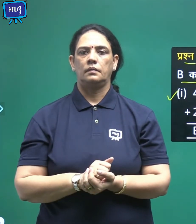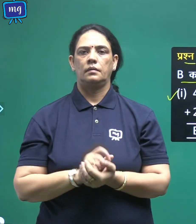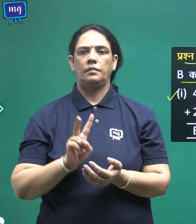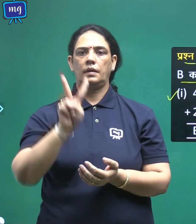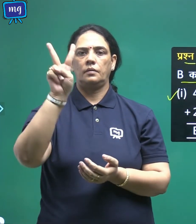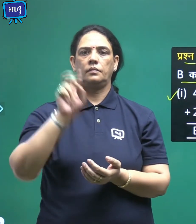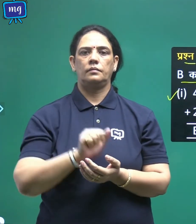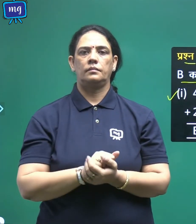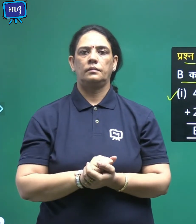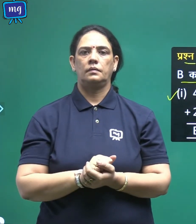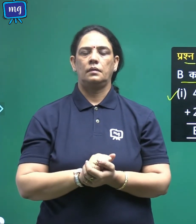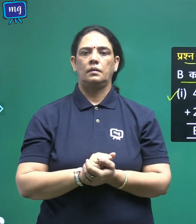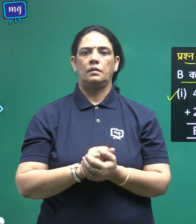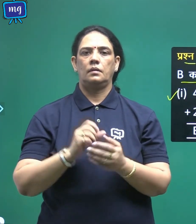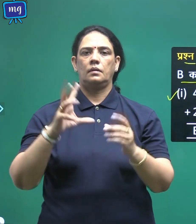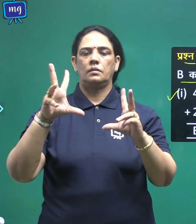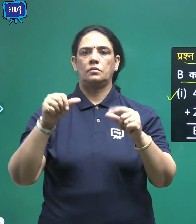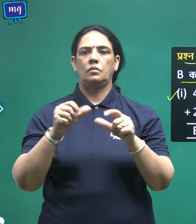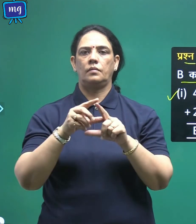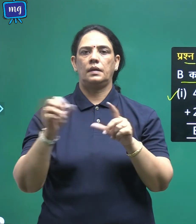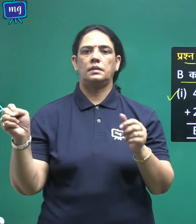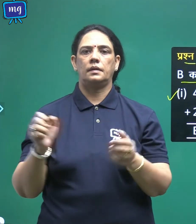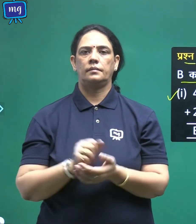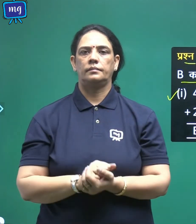मान ज्ञात कीजिए।